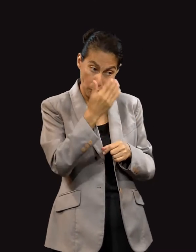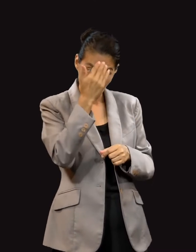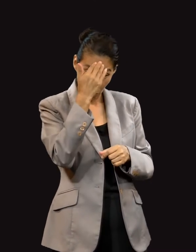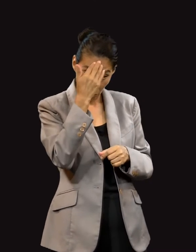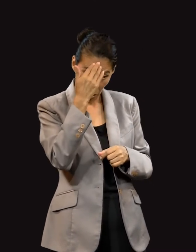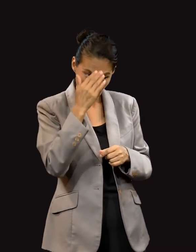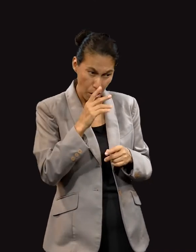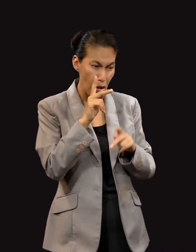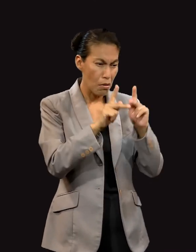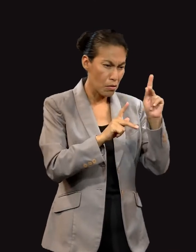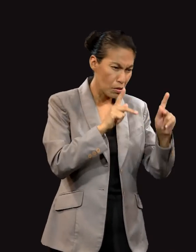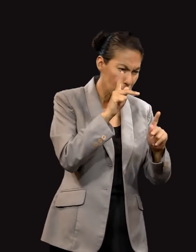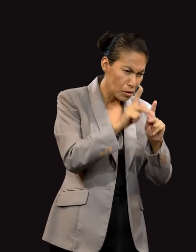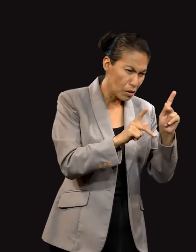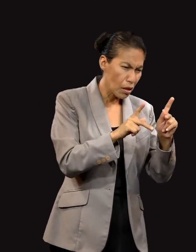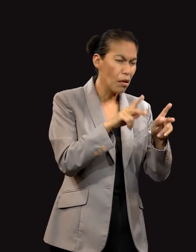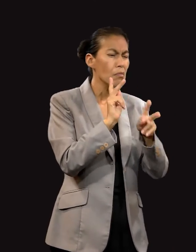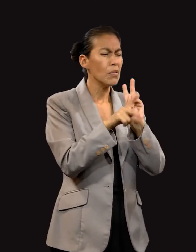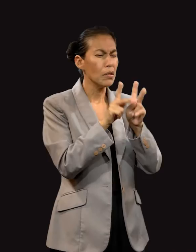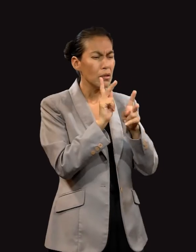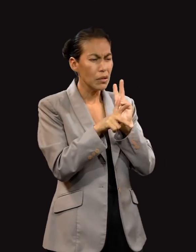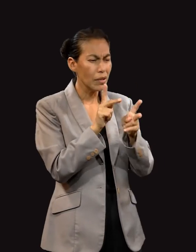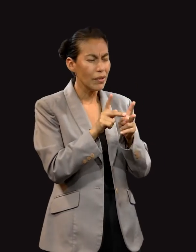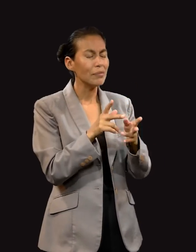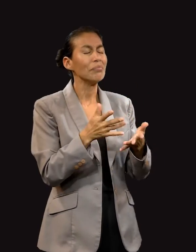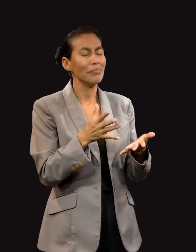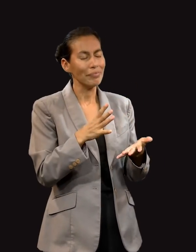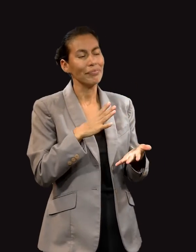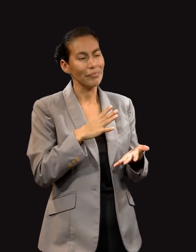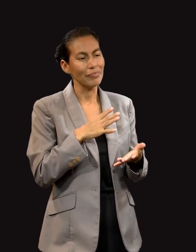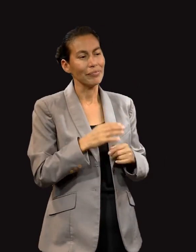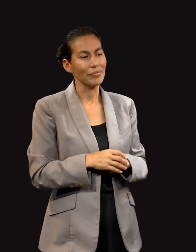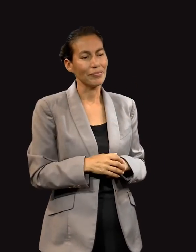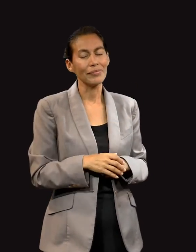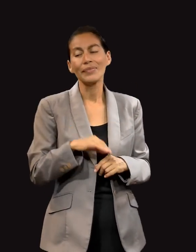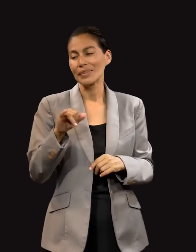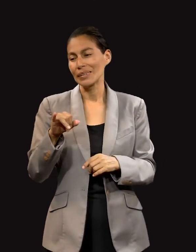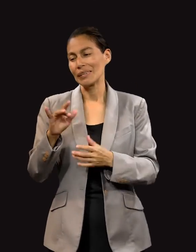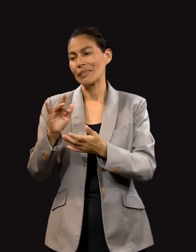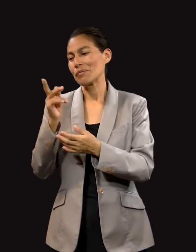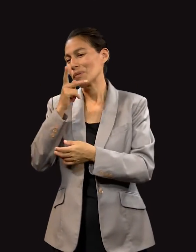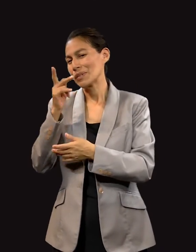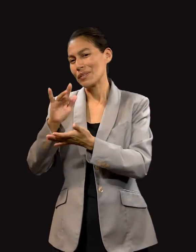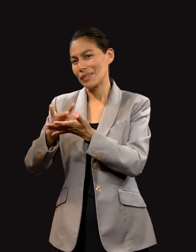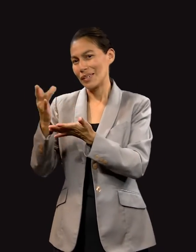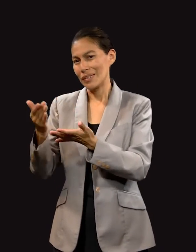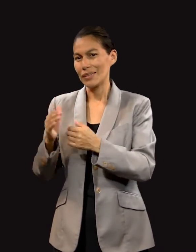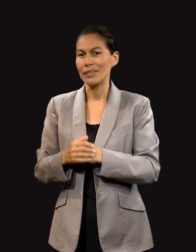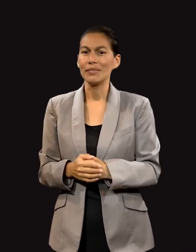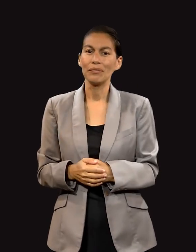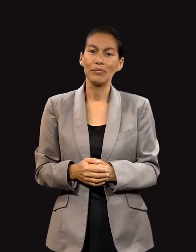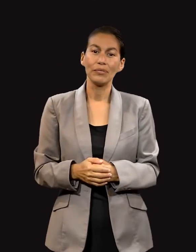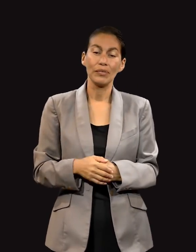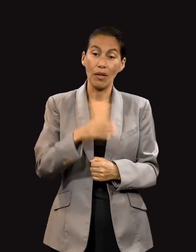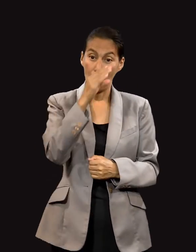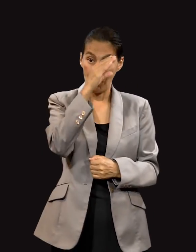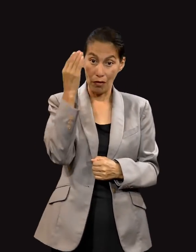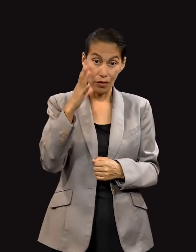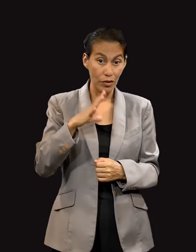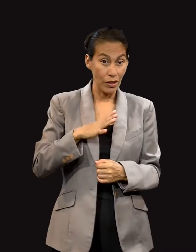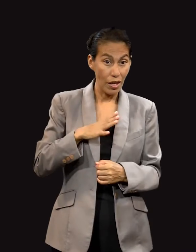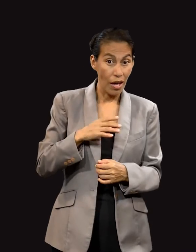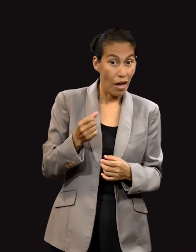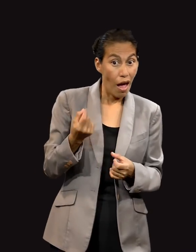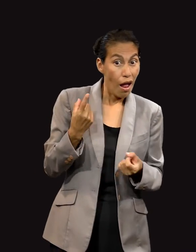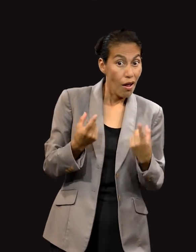conocerla, de estar en su casa, platicar con ella. Sí, gracias. No sé si por allí hay algunas fotos o